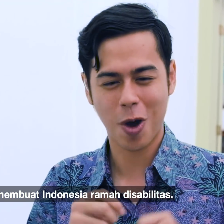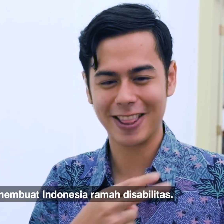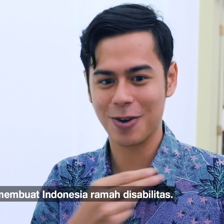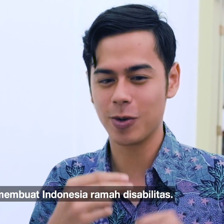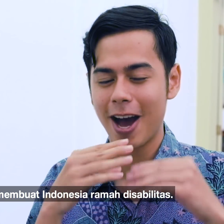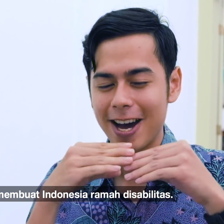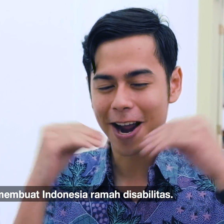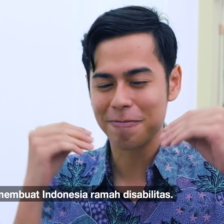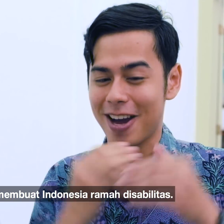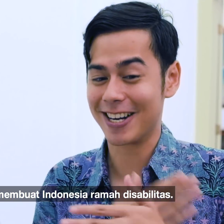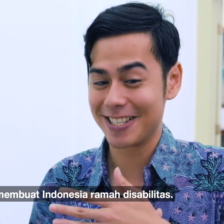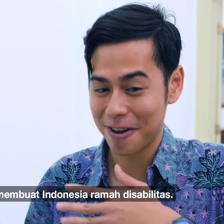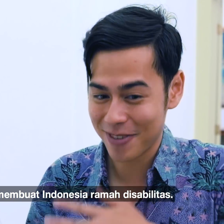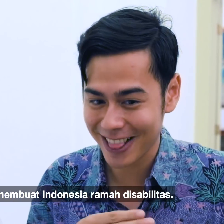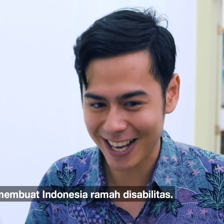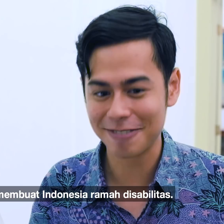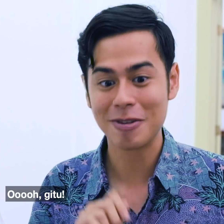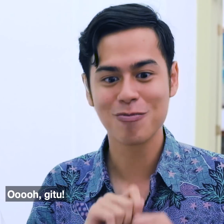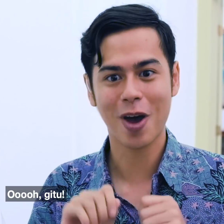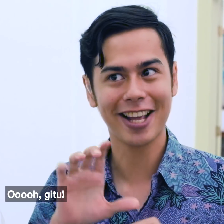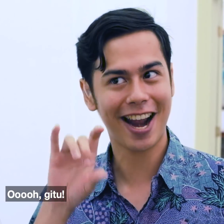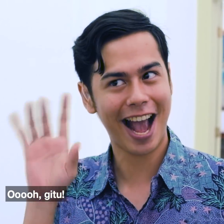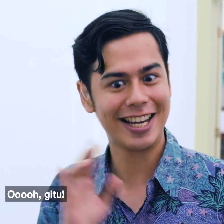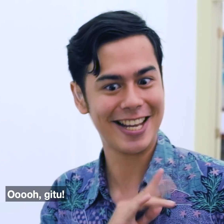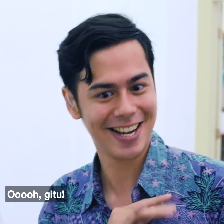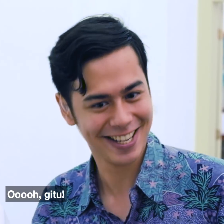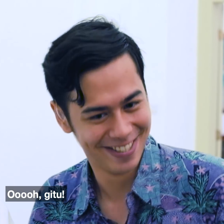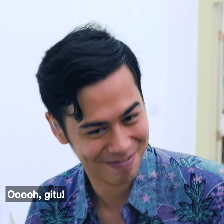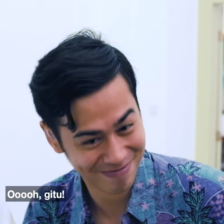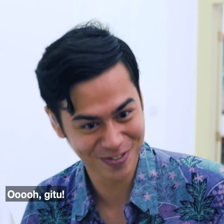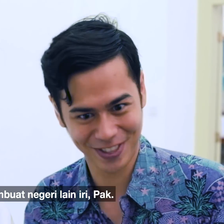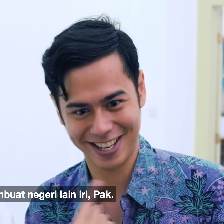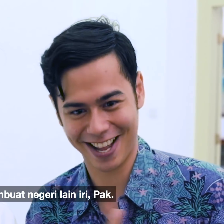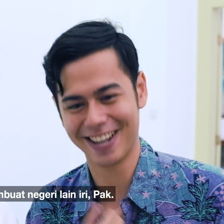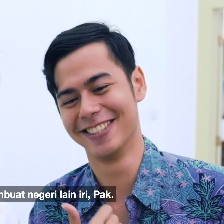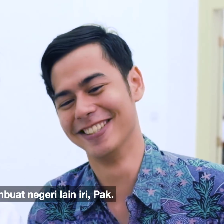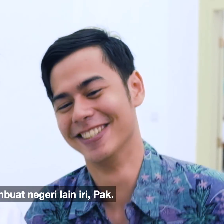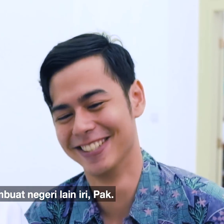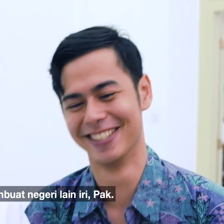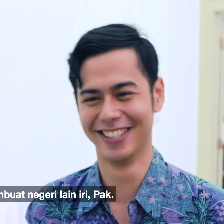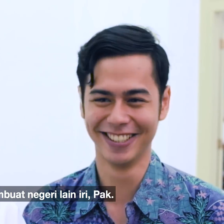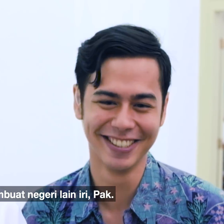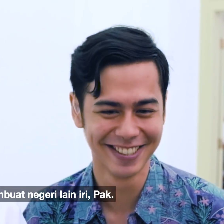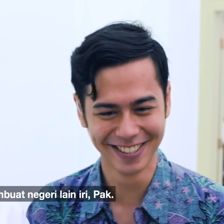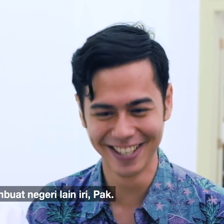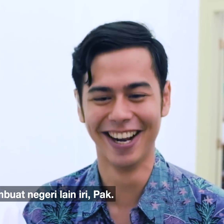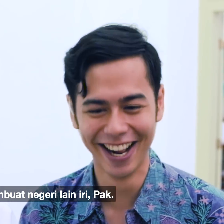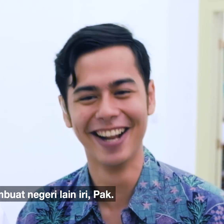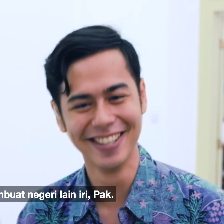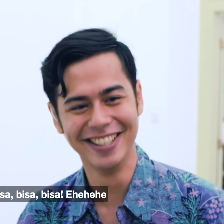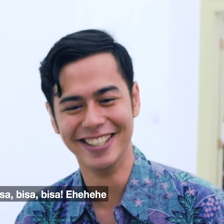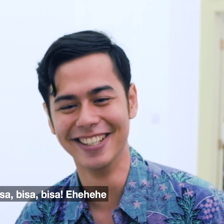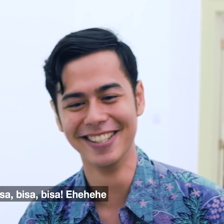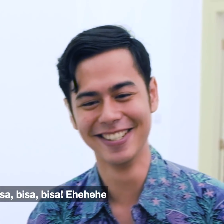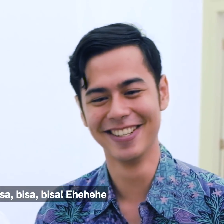bisa membuat Indonesia ramah disabilitas. Oh, gitu. Jadi membuat negeri lain lebih kiri, Pak.